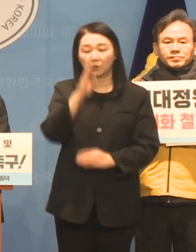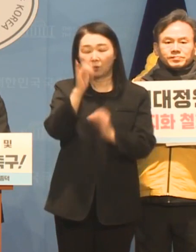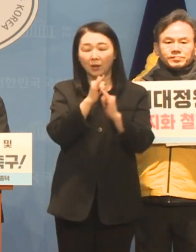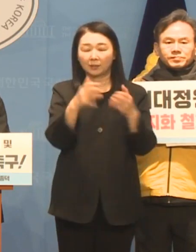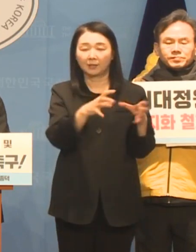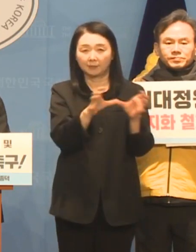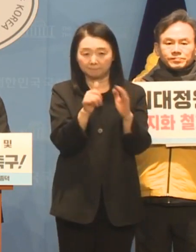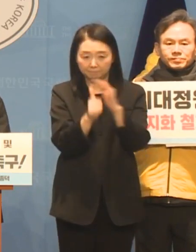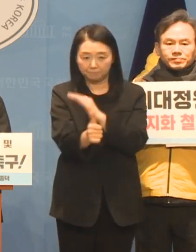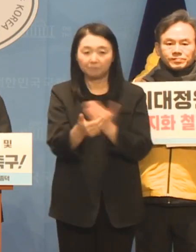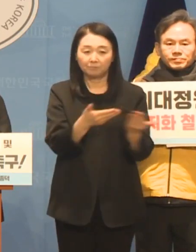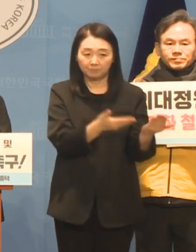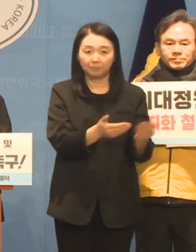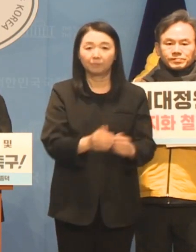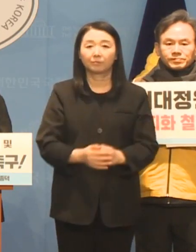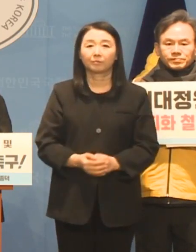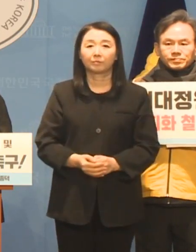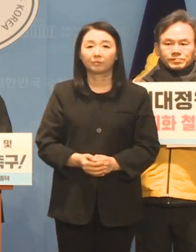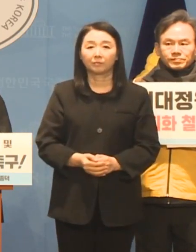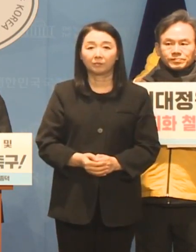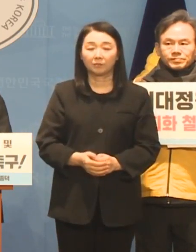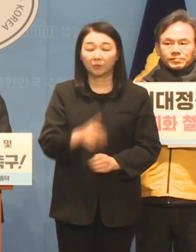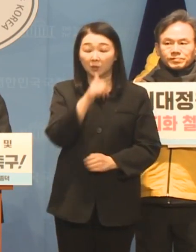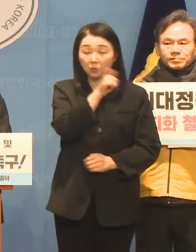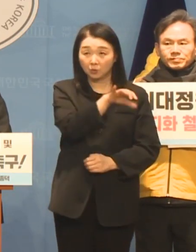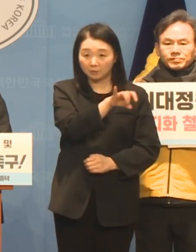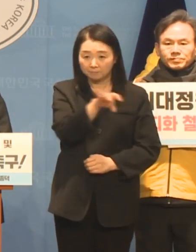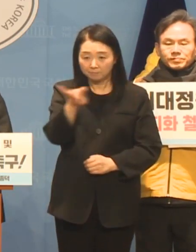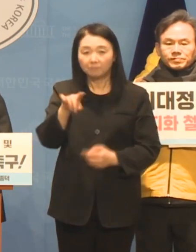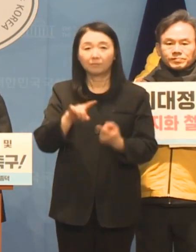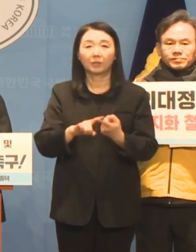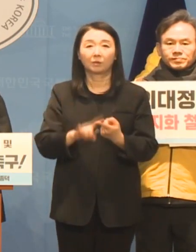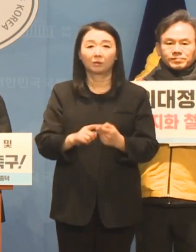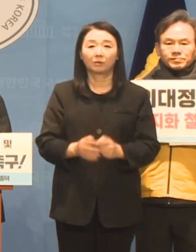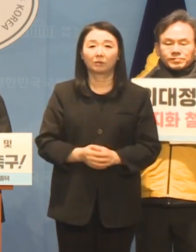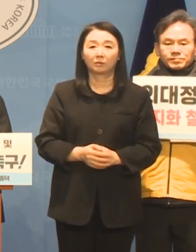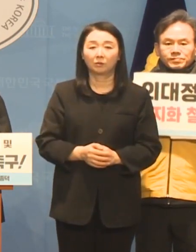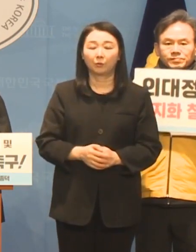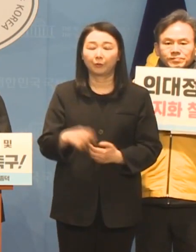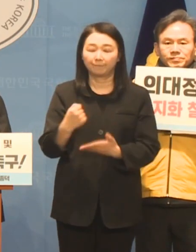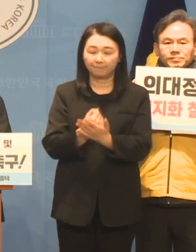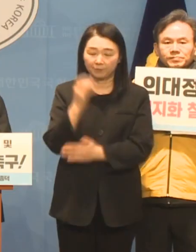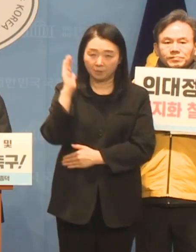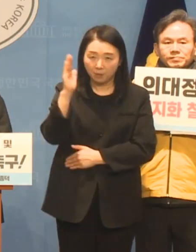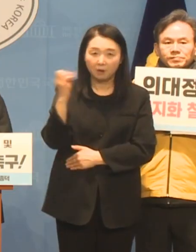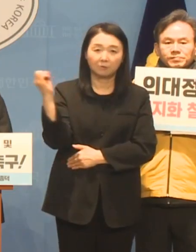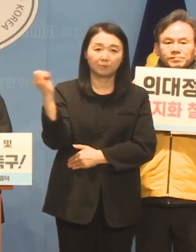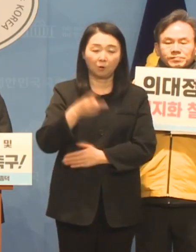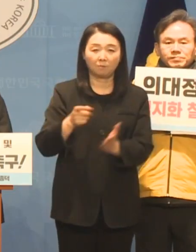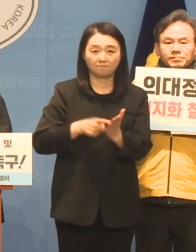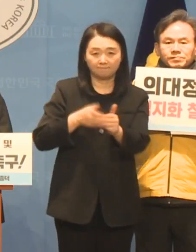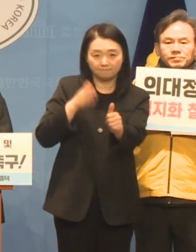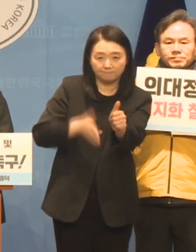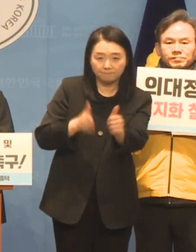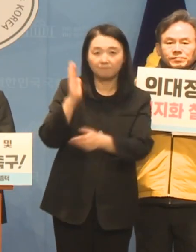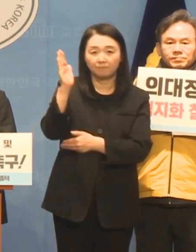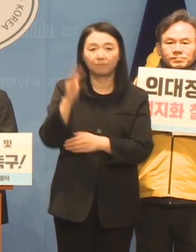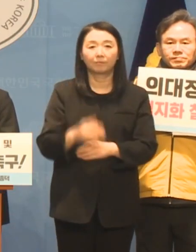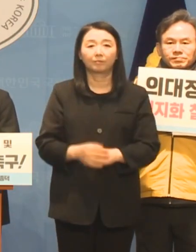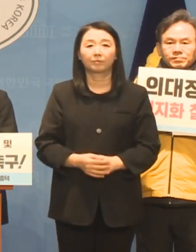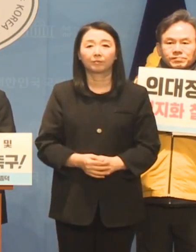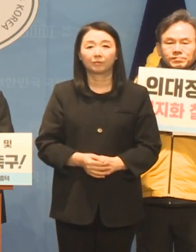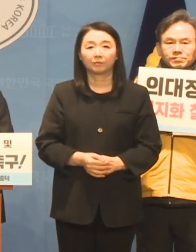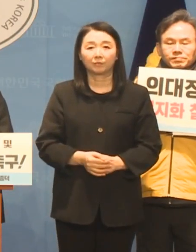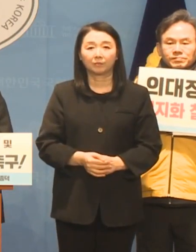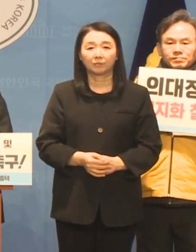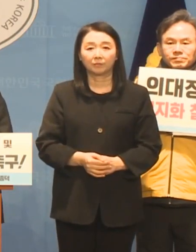한국환자단체연합회 대표님이십니다. 네, 방금 소개해드린 순서대로 규탄 발언과 촉구 발언을 이어가도록 하겠습니다.